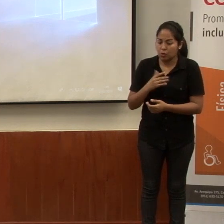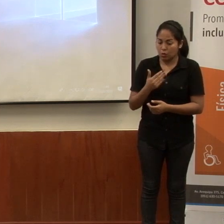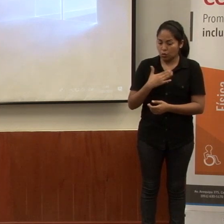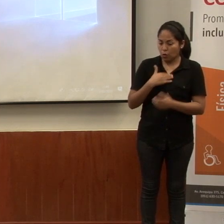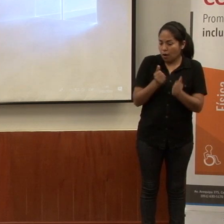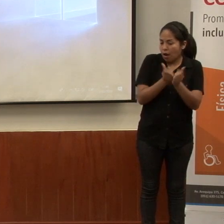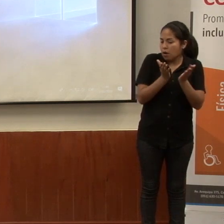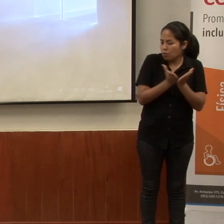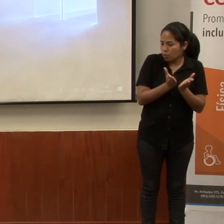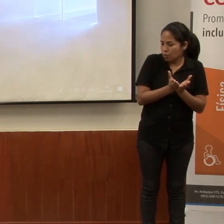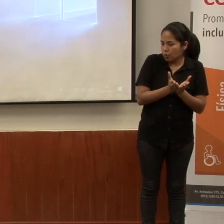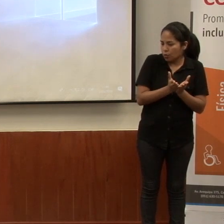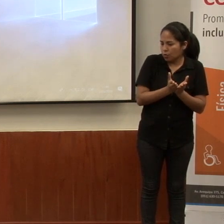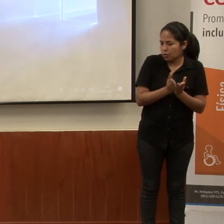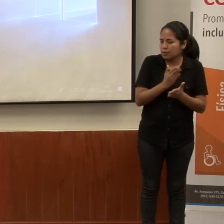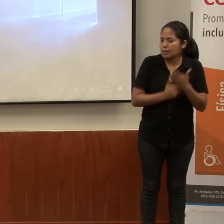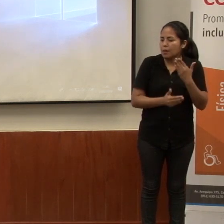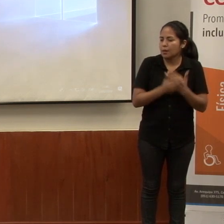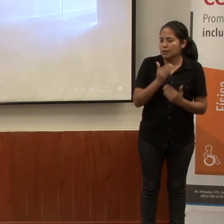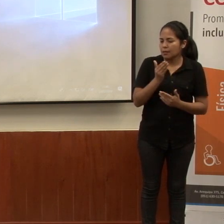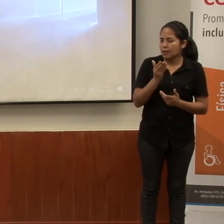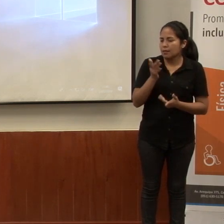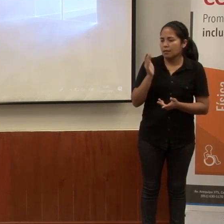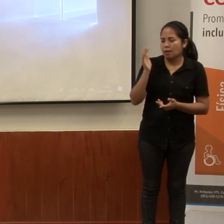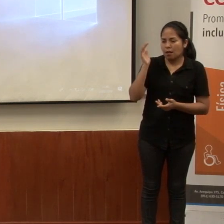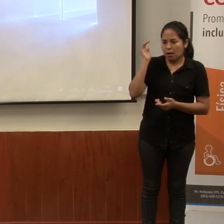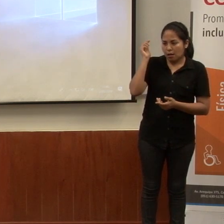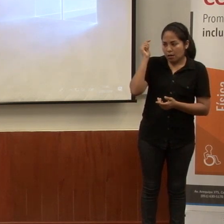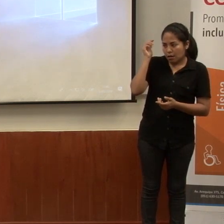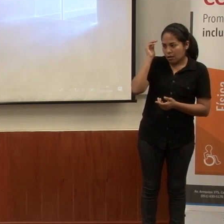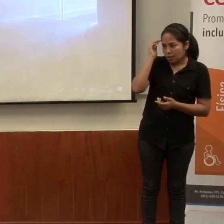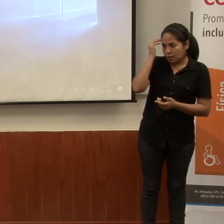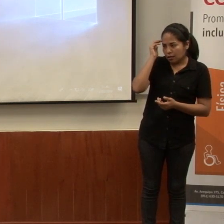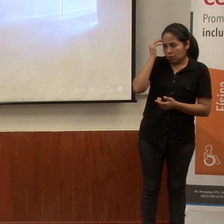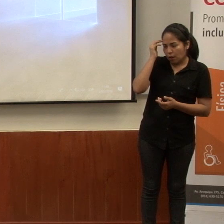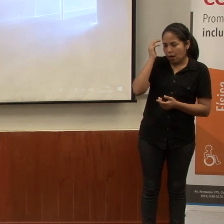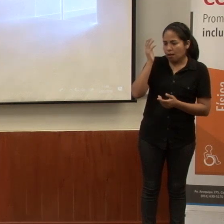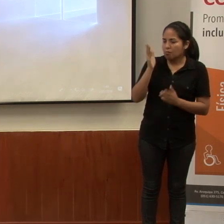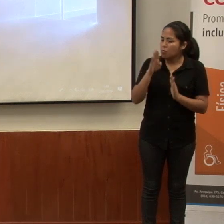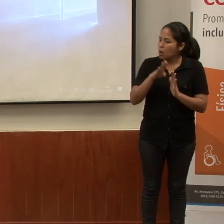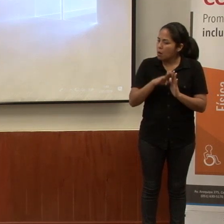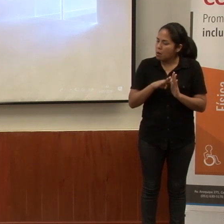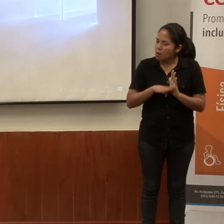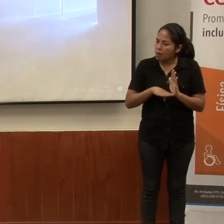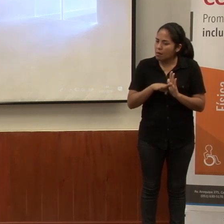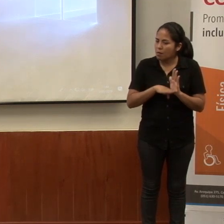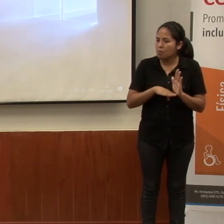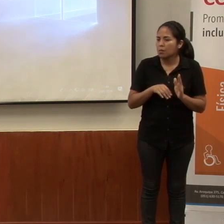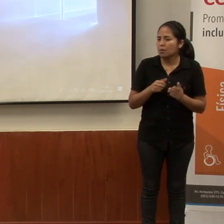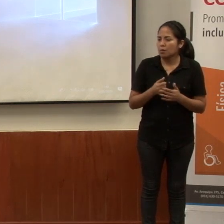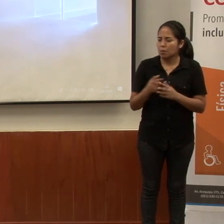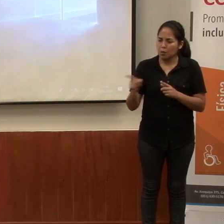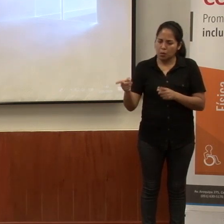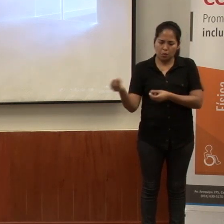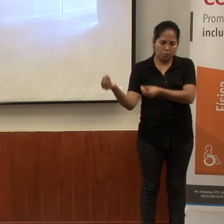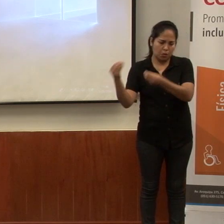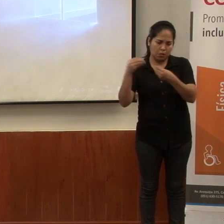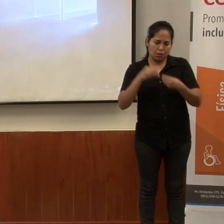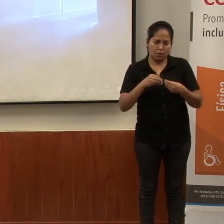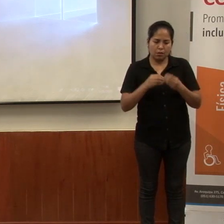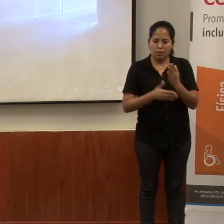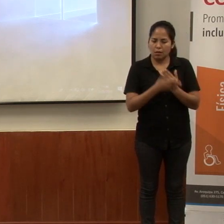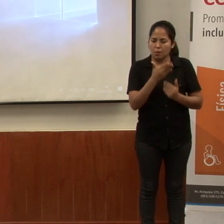que tienen una discapacidad intelectual leve y ellos diagnostican una discapacidad intelectual severa. Por tanto,